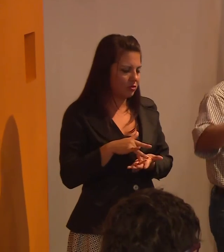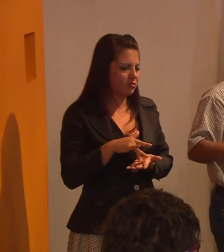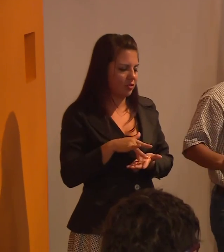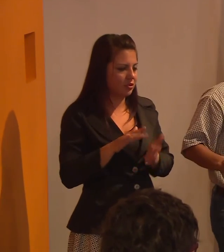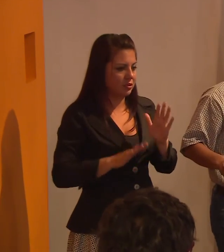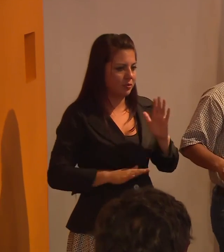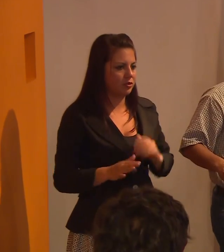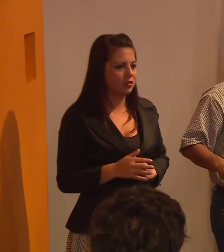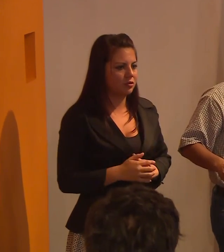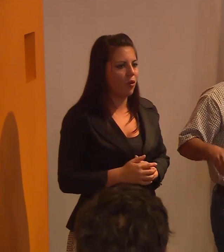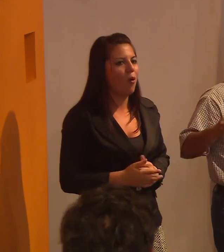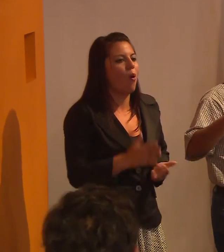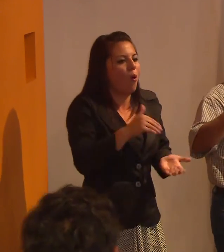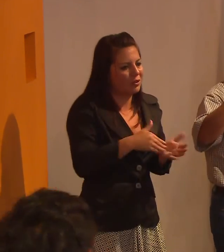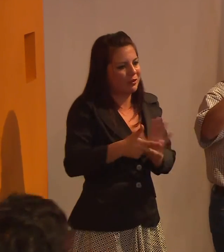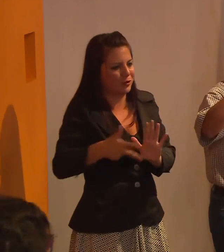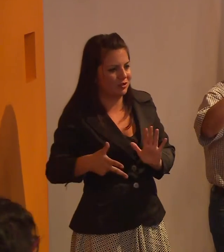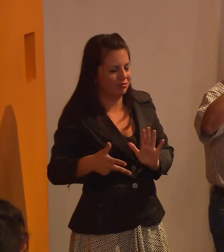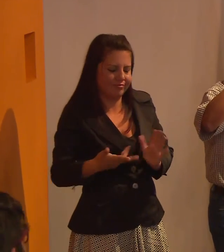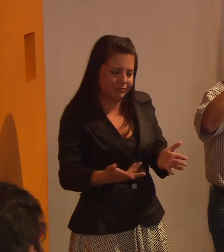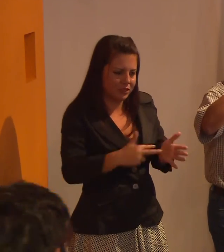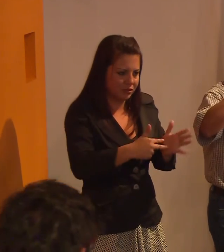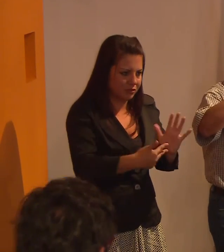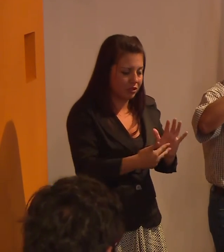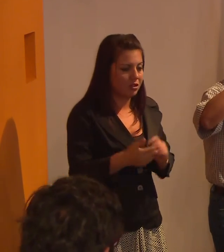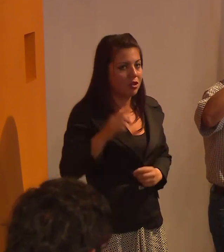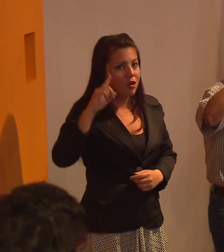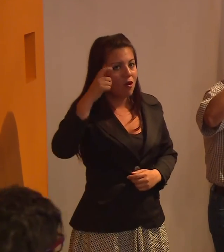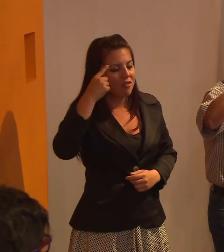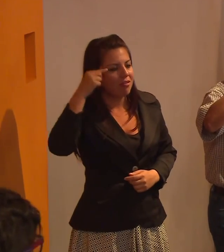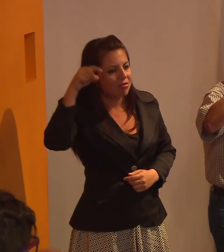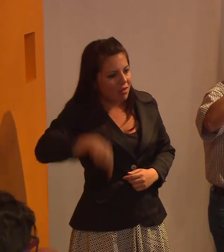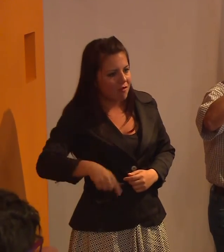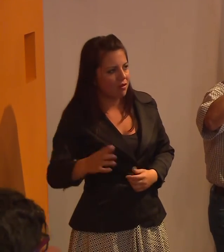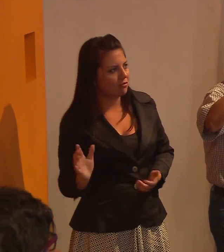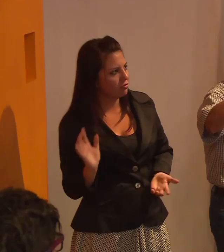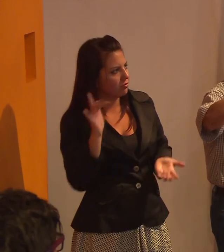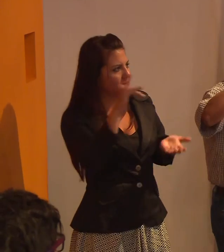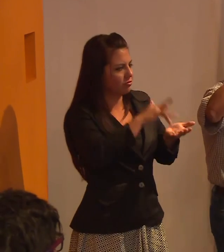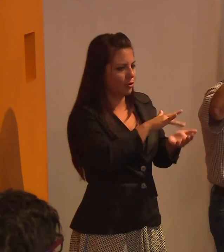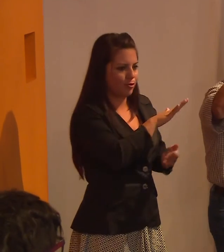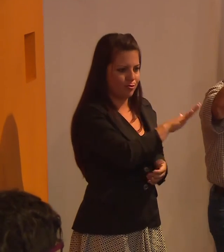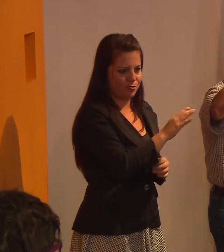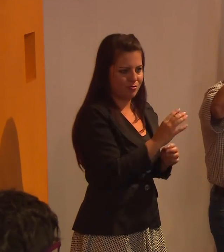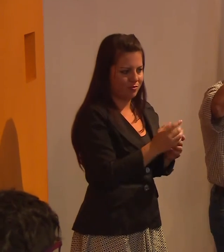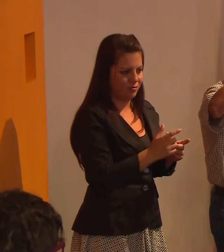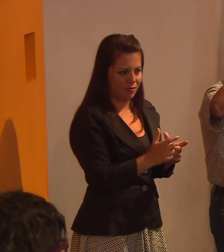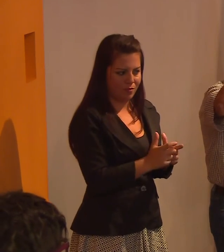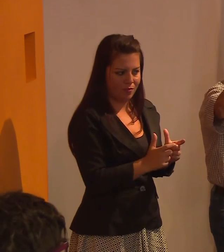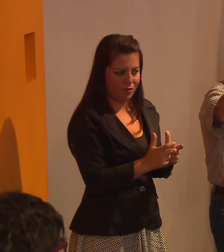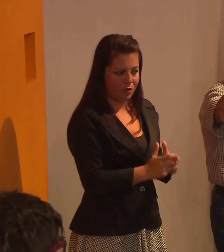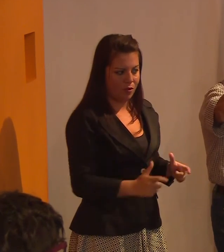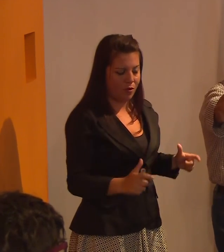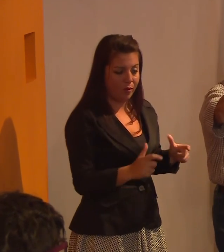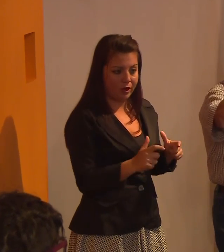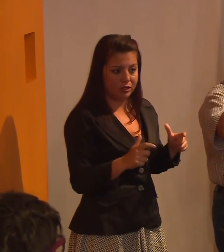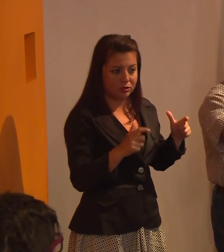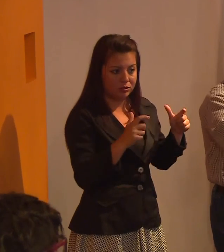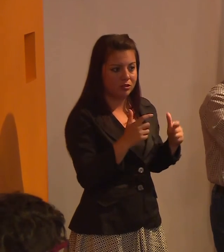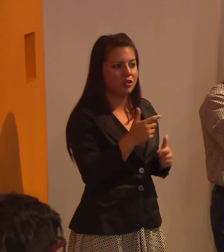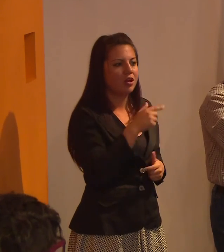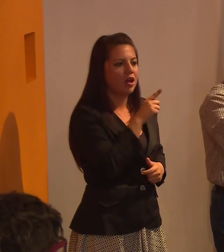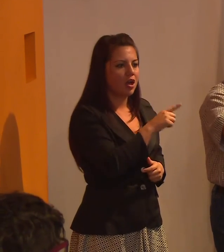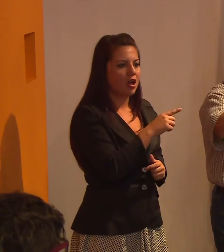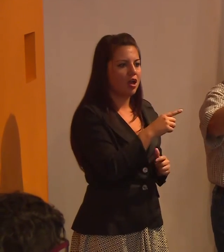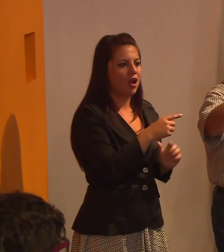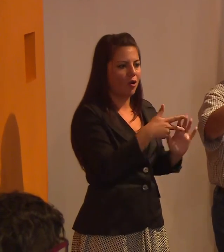estado constitucional. Es decir, el gobierno tendrá que ir al Congreso y de nuevo habrá que ir a la Corte Constitucional